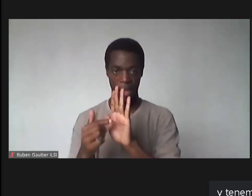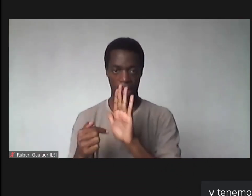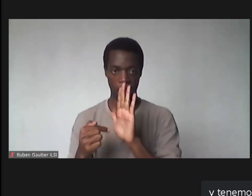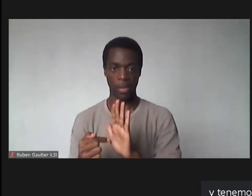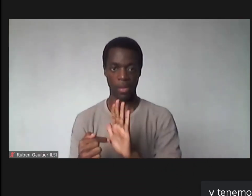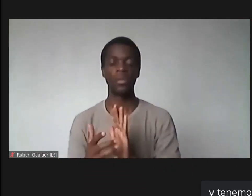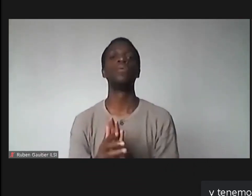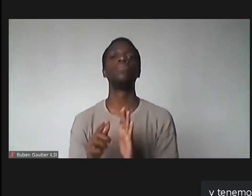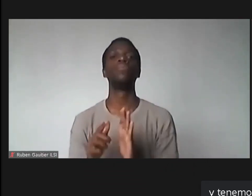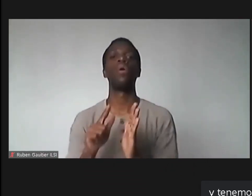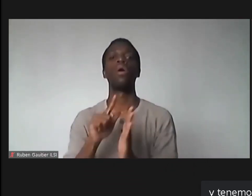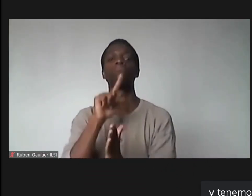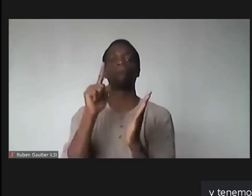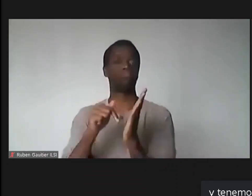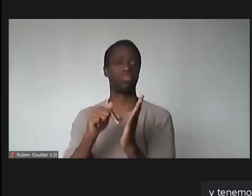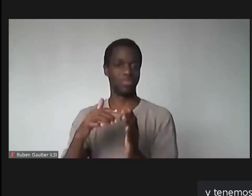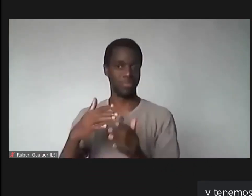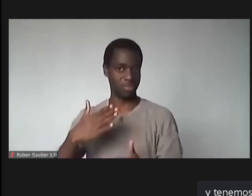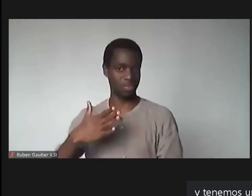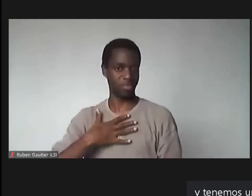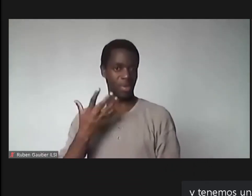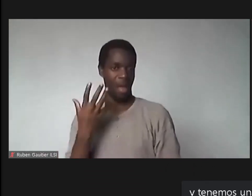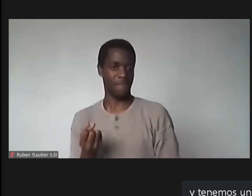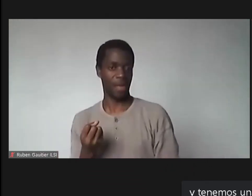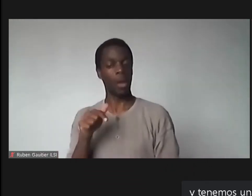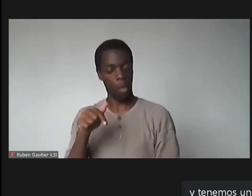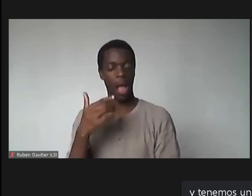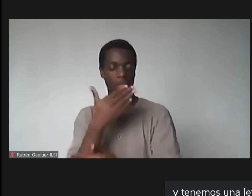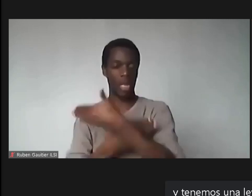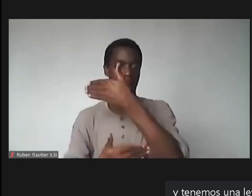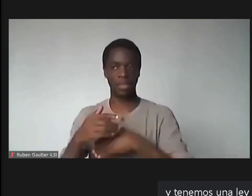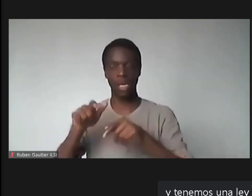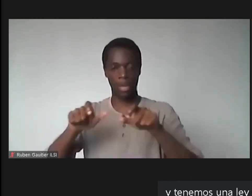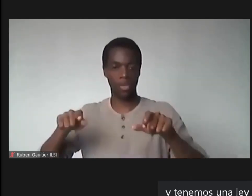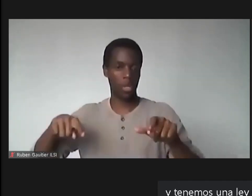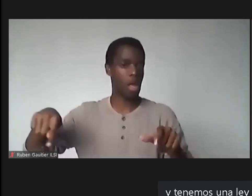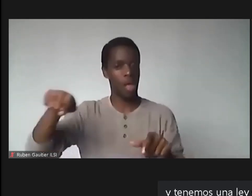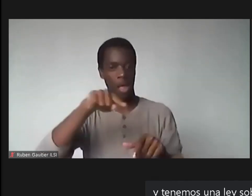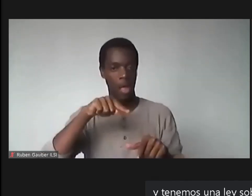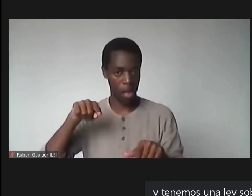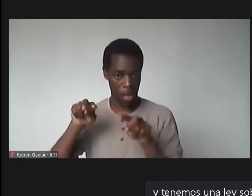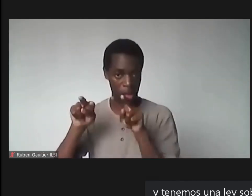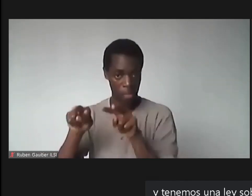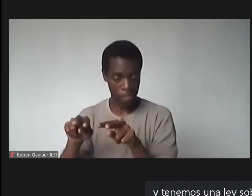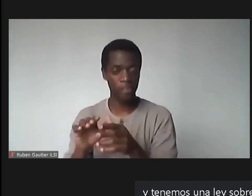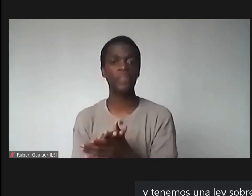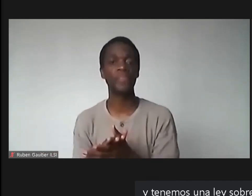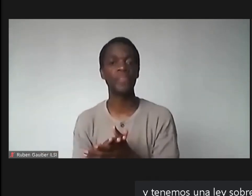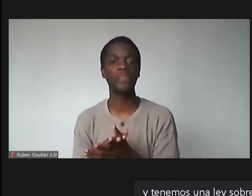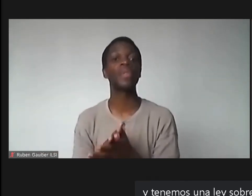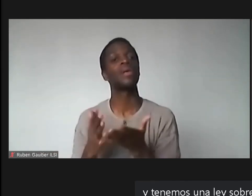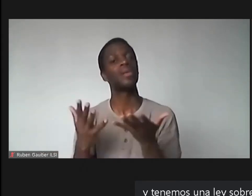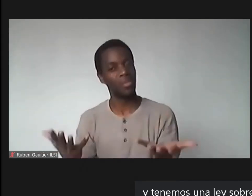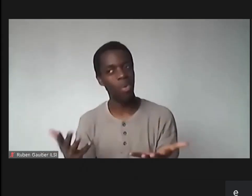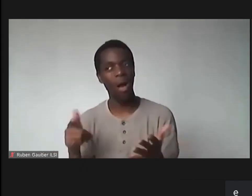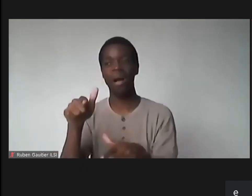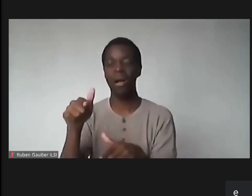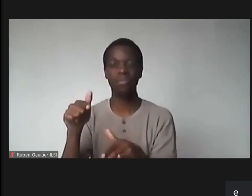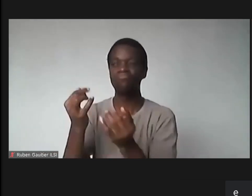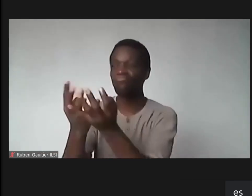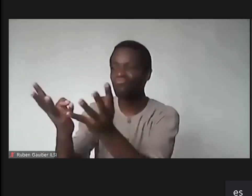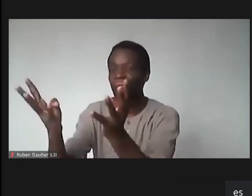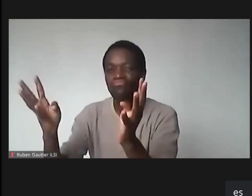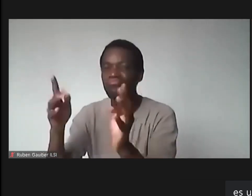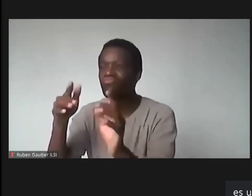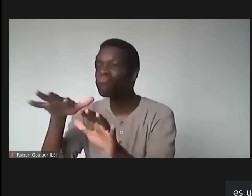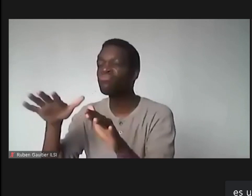Estadística, aparte de las personas con discapacidad, es una comprensión biopsicosocial, es una comprensión de acuerdo